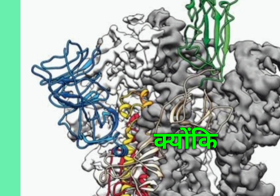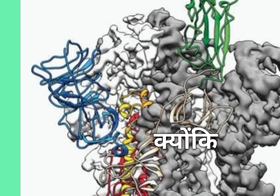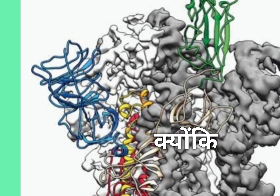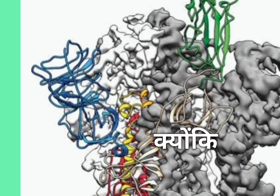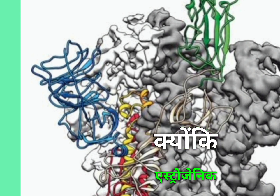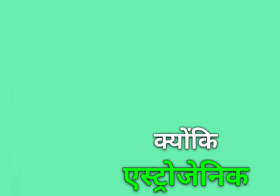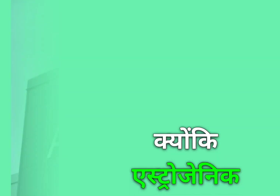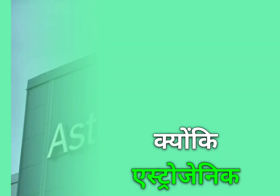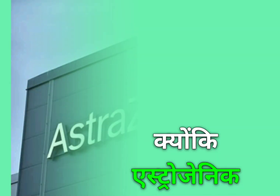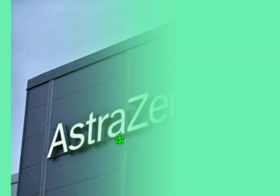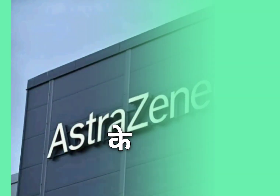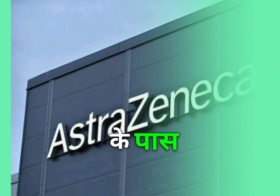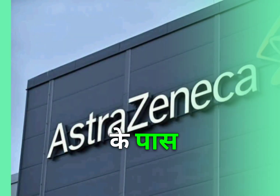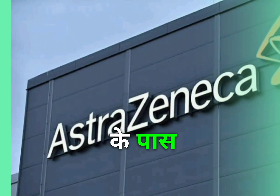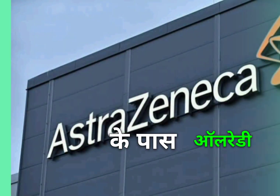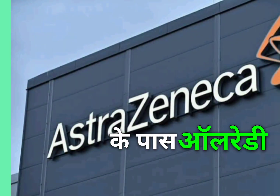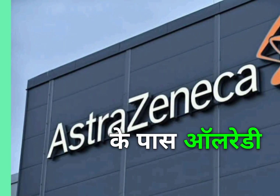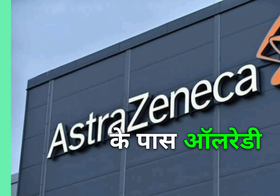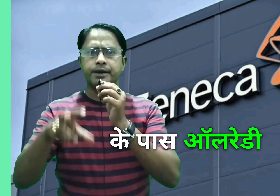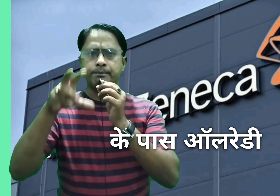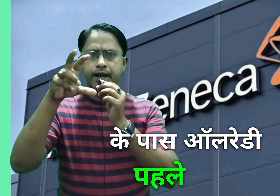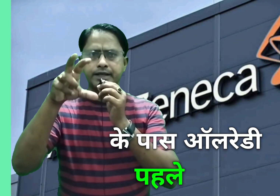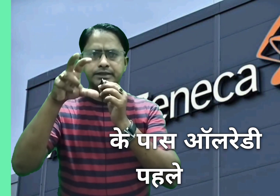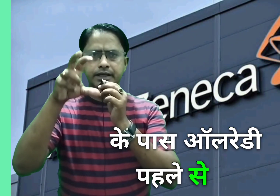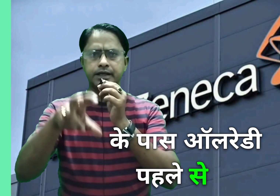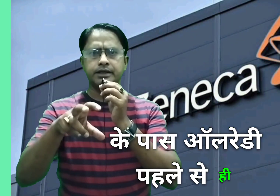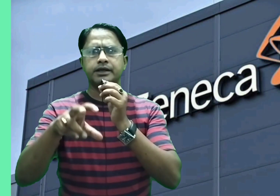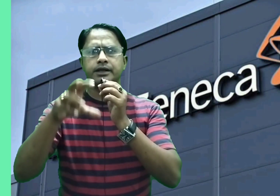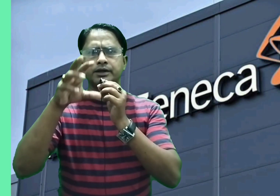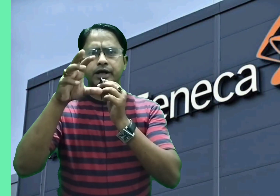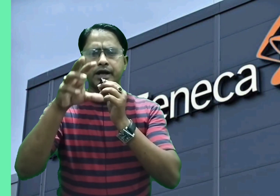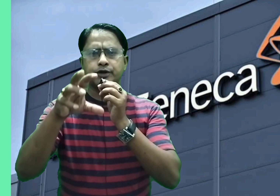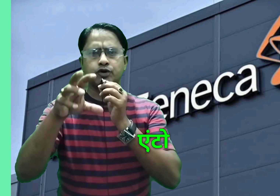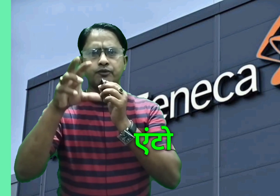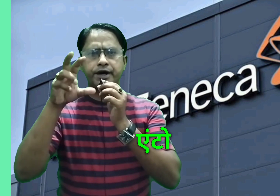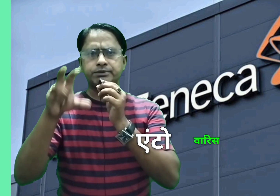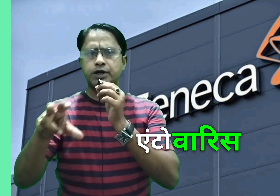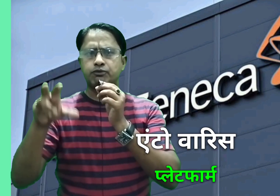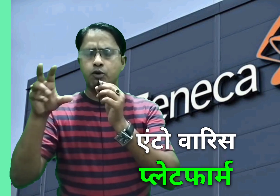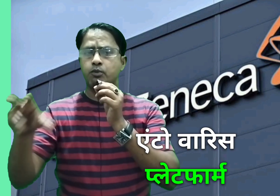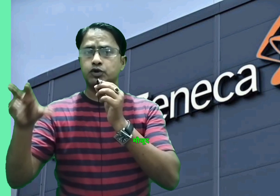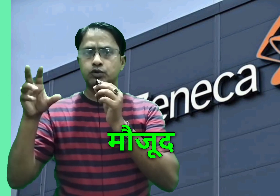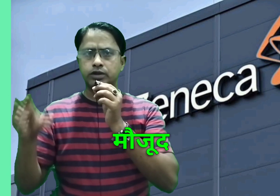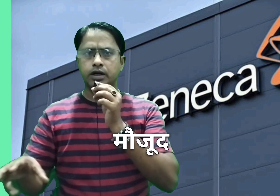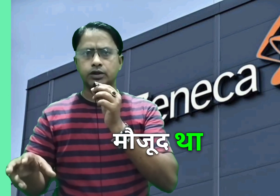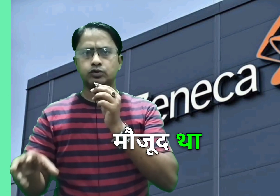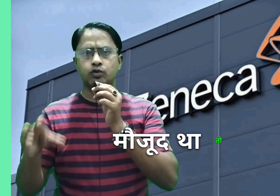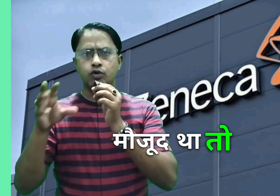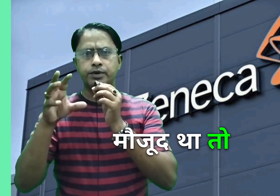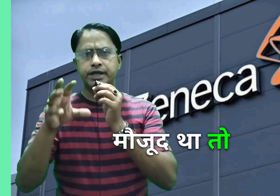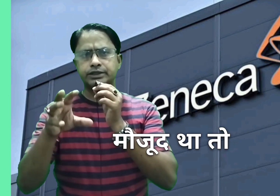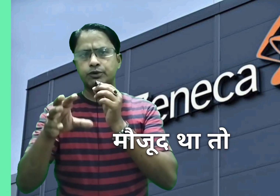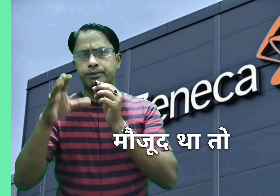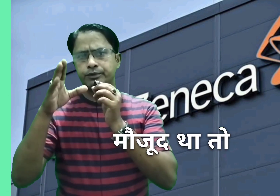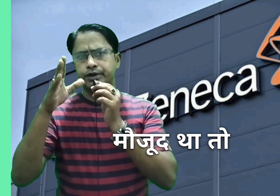चूँकि एस्ट्राजेनेका के पास ऑलरेडी पहले से ही एडेनो वायरस प्लेटफॉर्म मौजूद था,